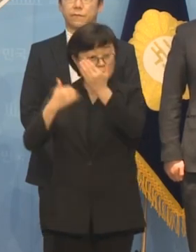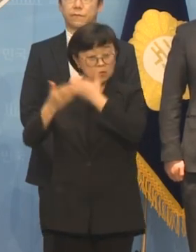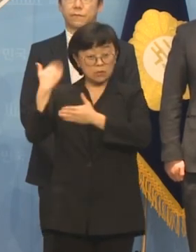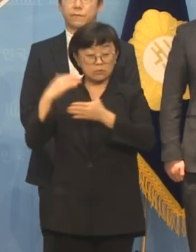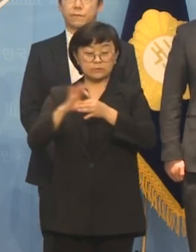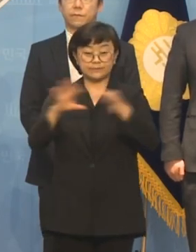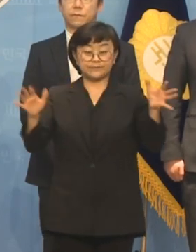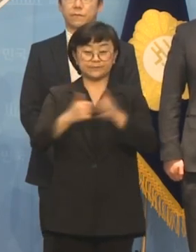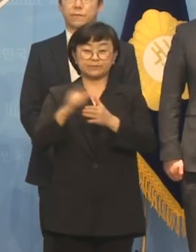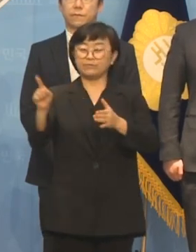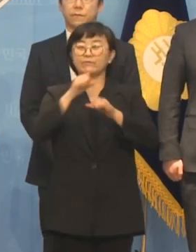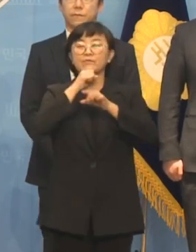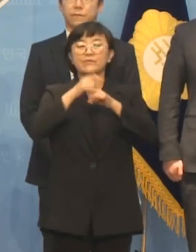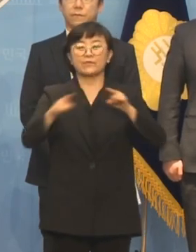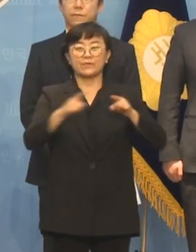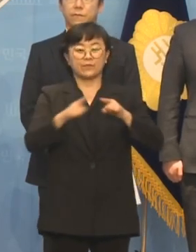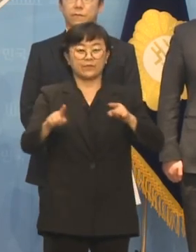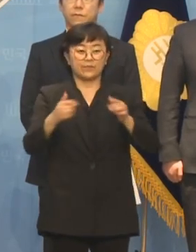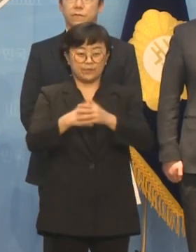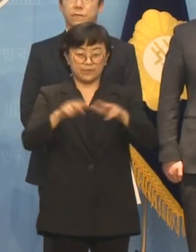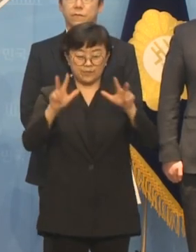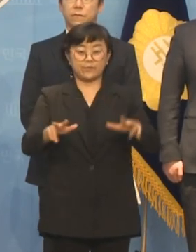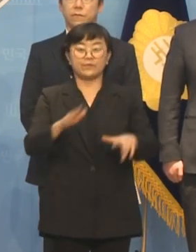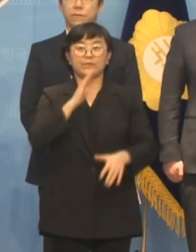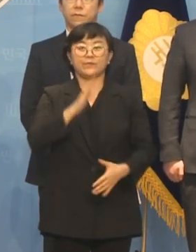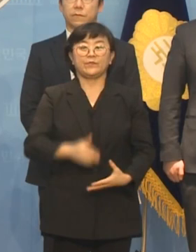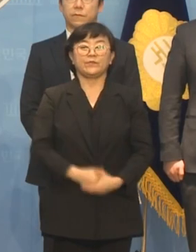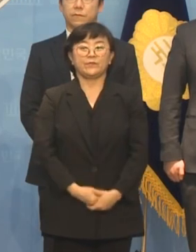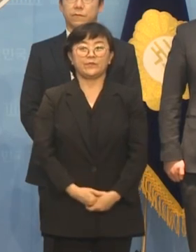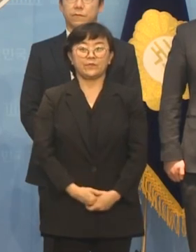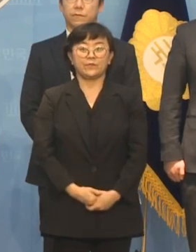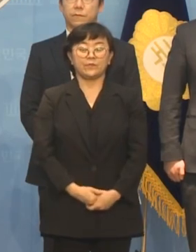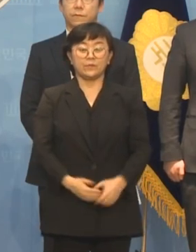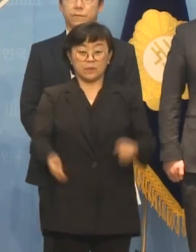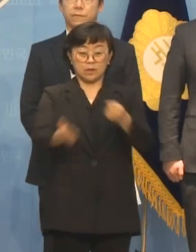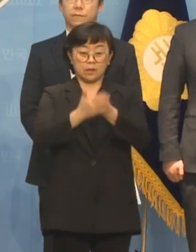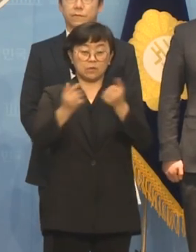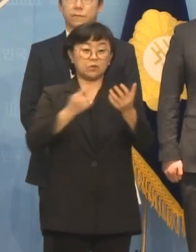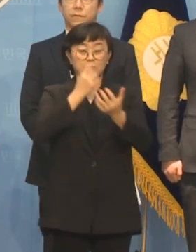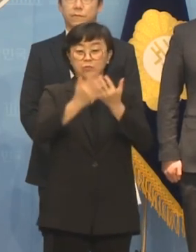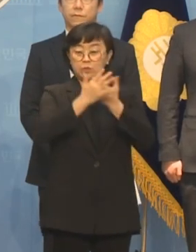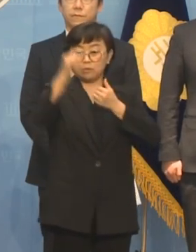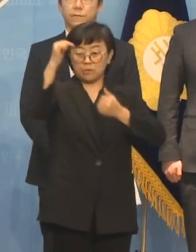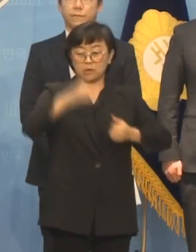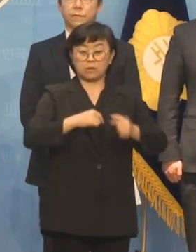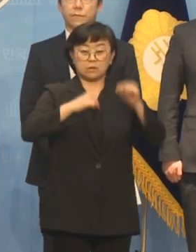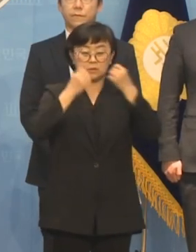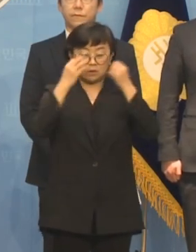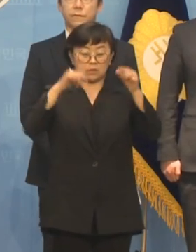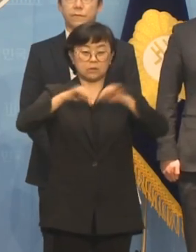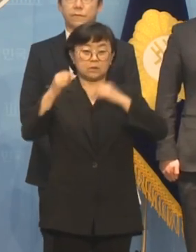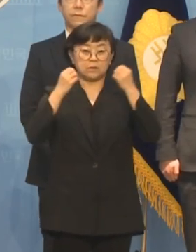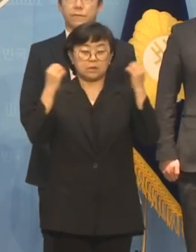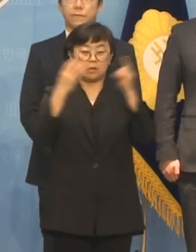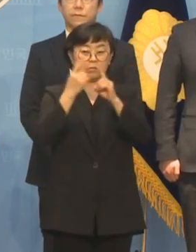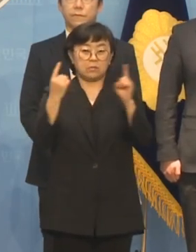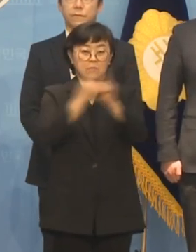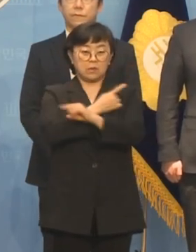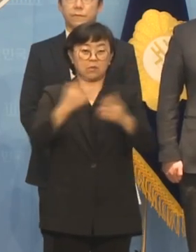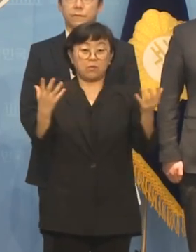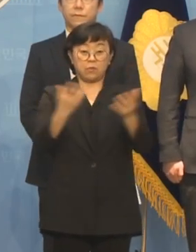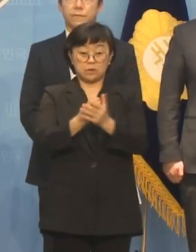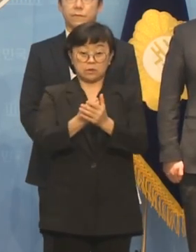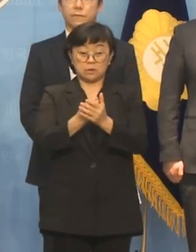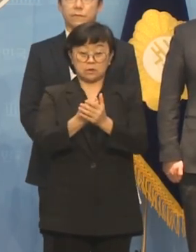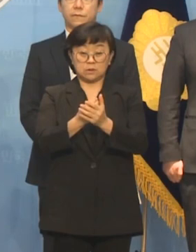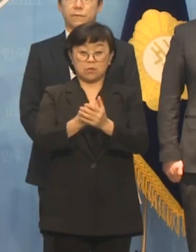어떠했든 무엇이라 평가하든 그것이 현실입니다. 그렇기에 촛불이 명령한 정치개혁의 완수는 그